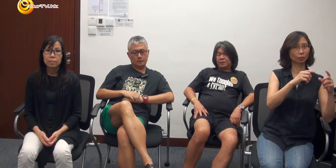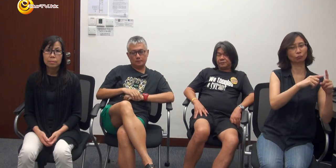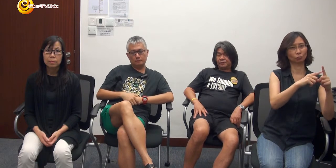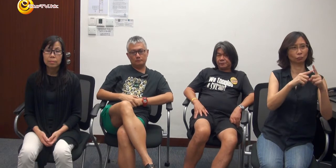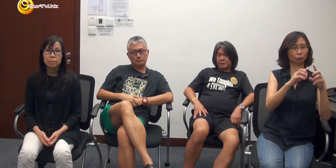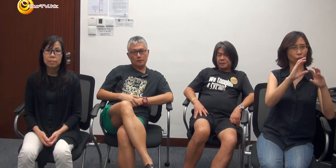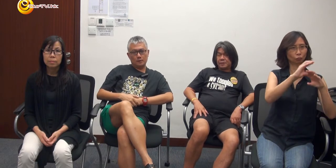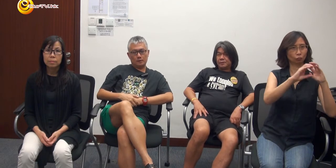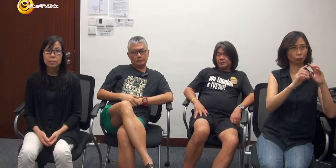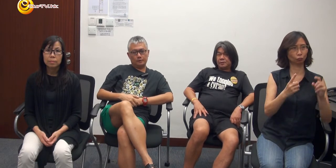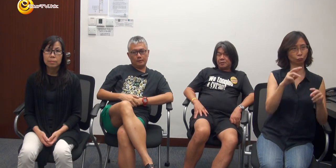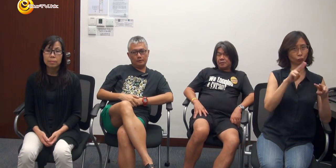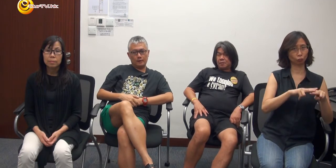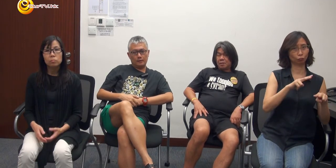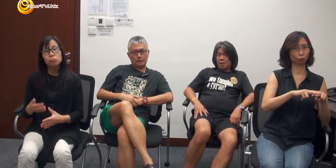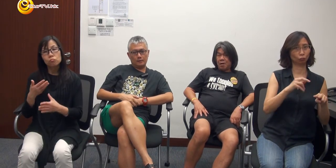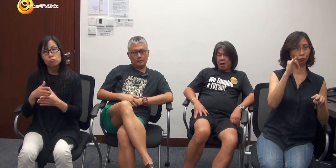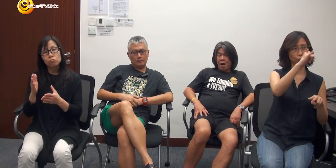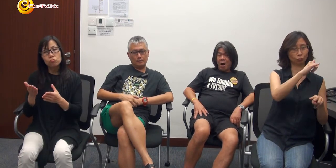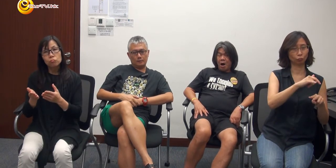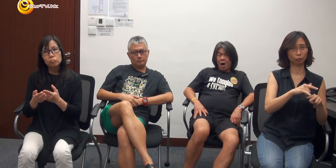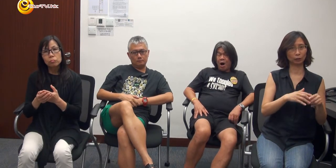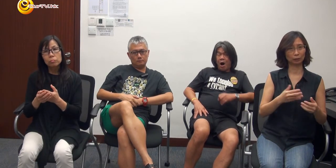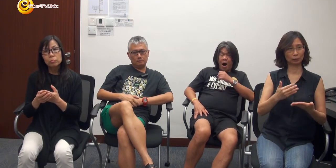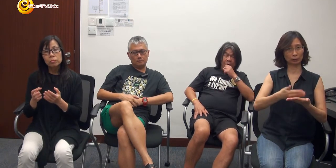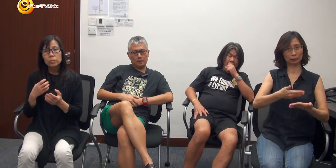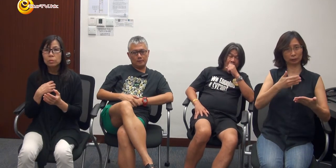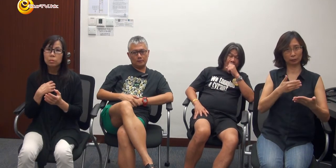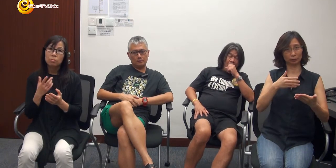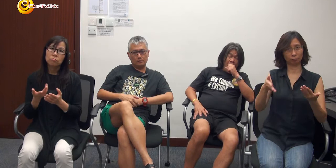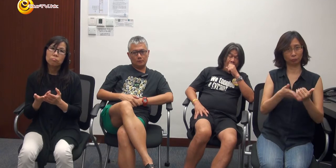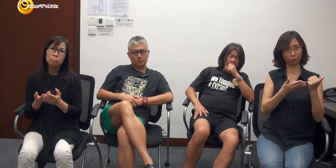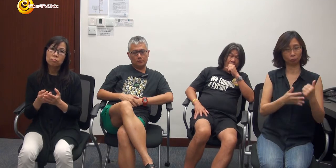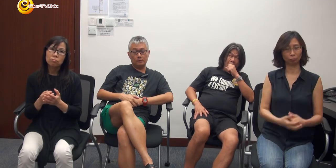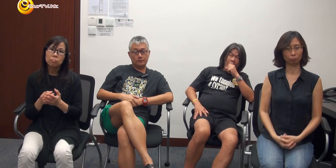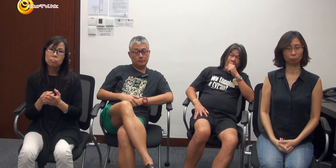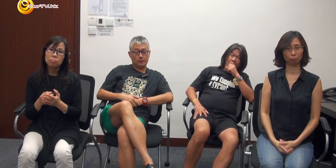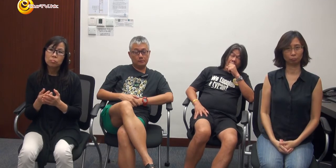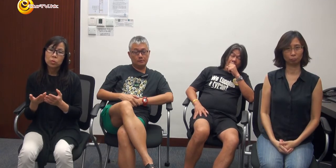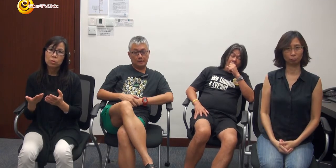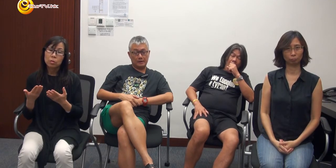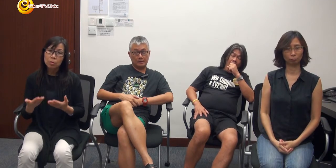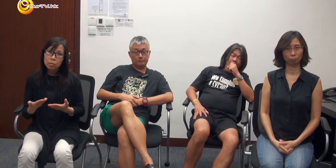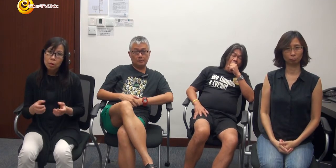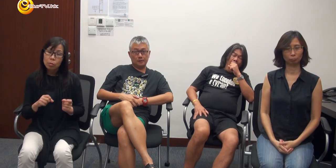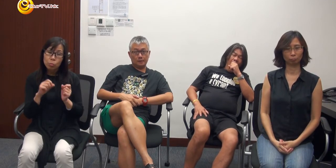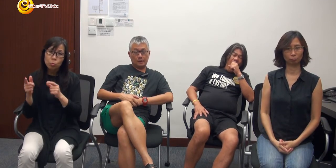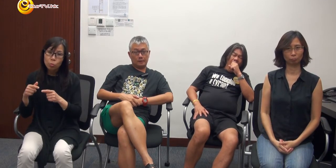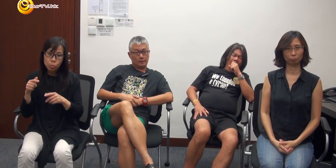啦。咁所以即係我諗其實去到呢段暑假呢段時間。 炒